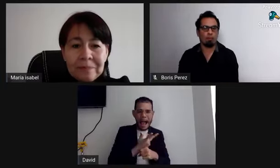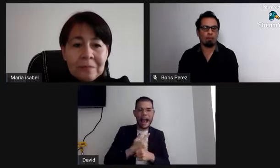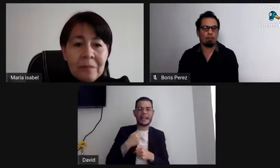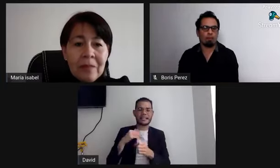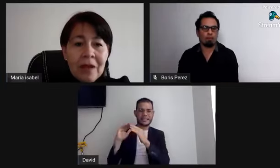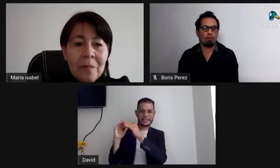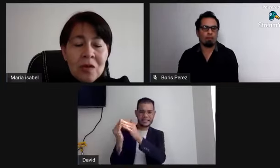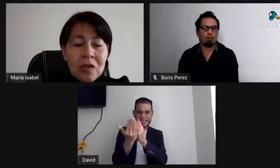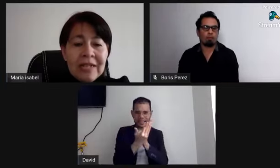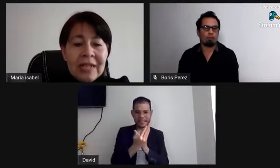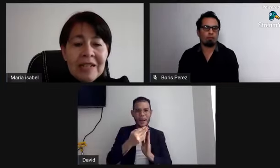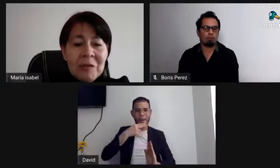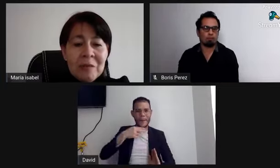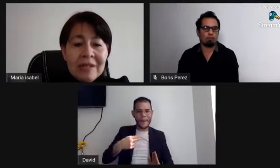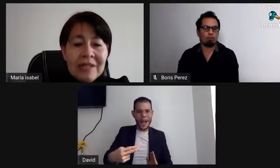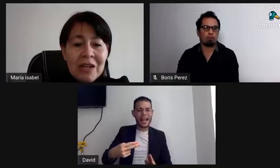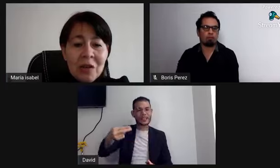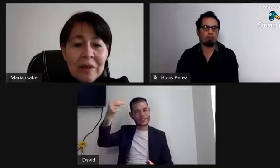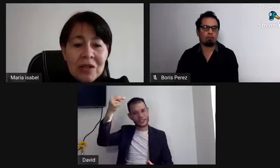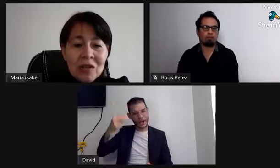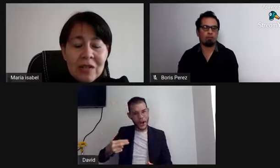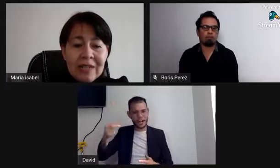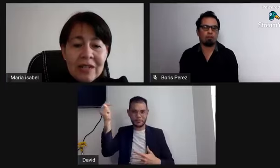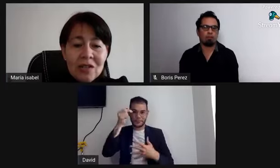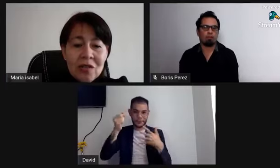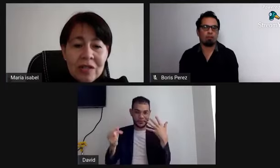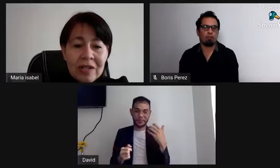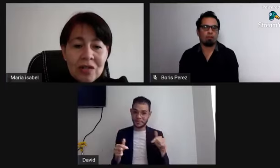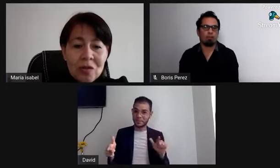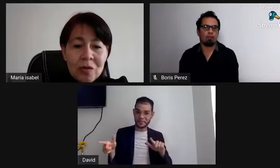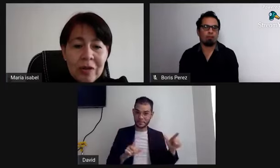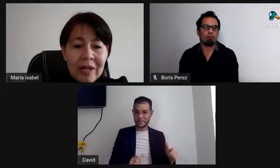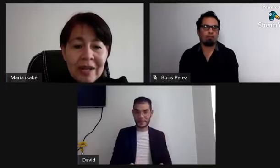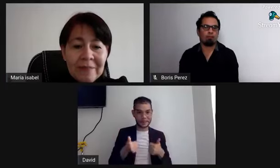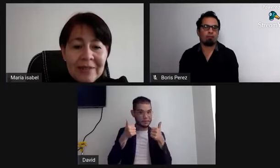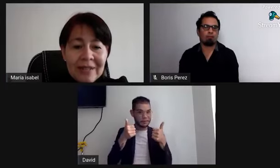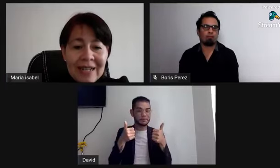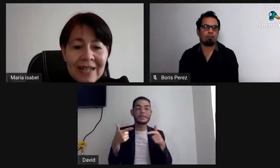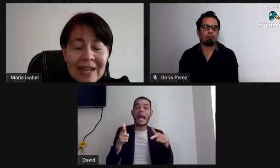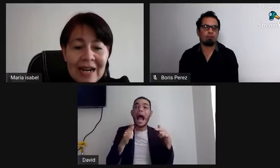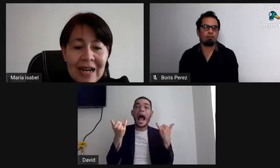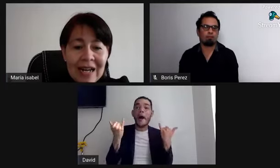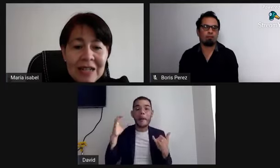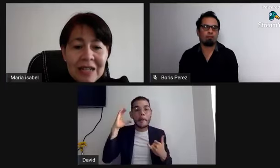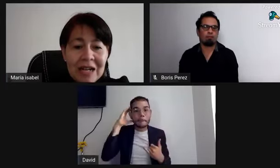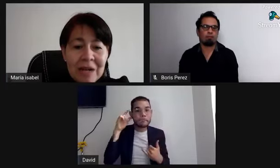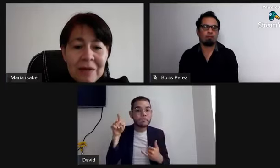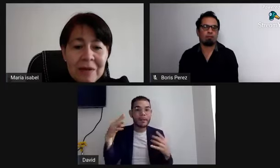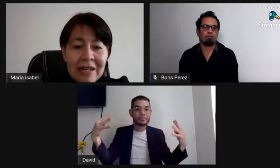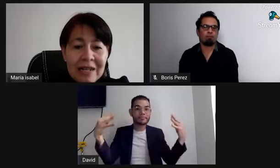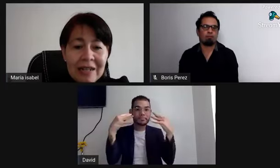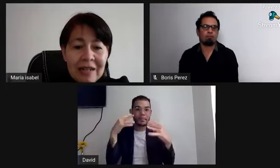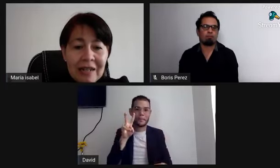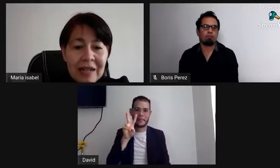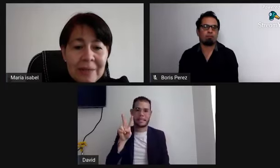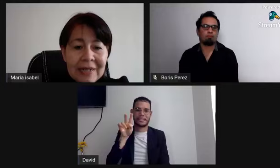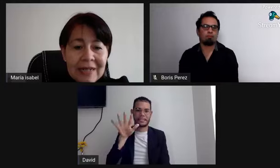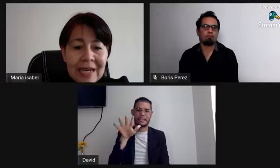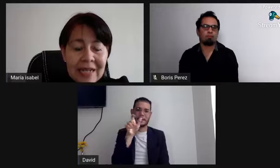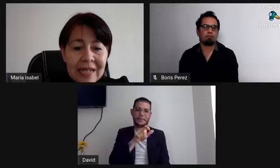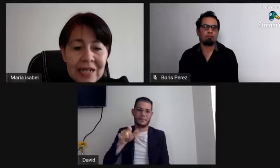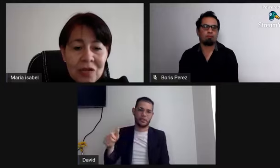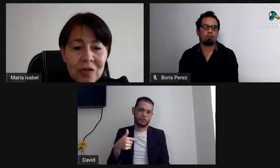Bien, Boris, ya tenemos 25 personas, entonces yo voy a retirarme de